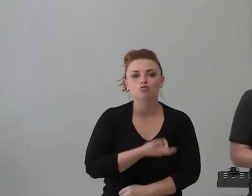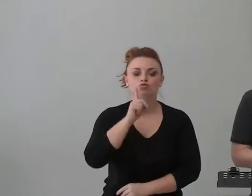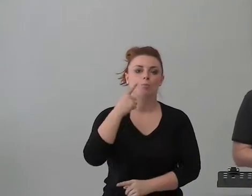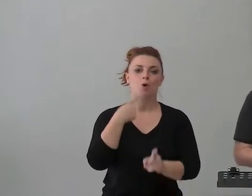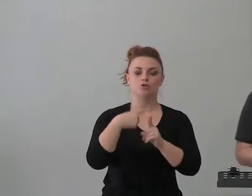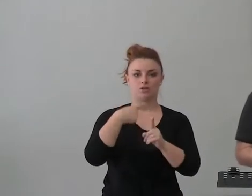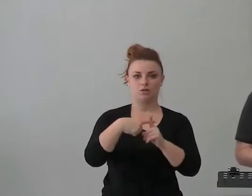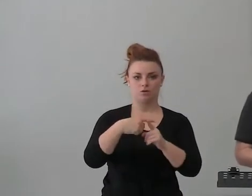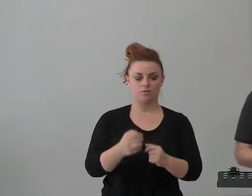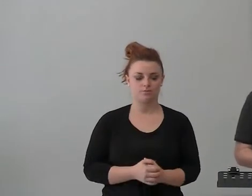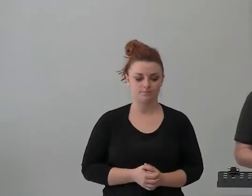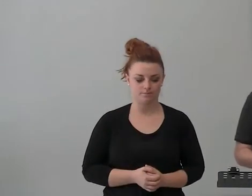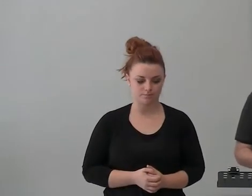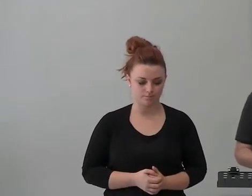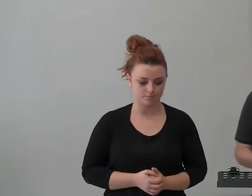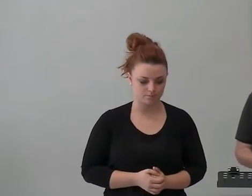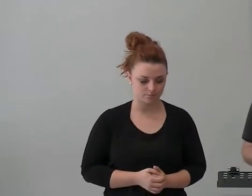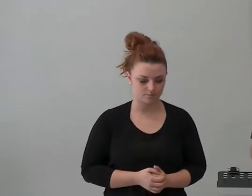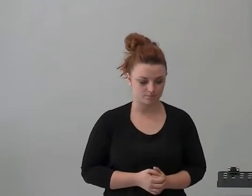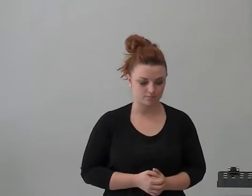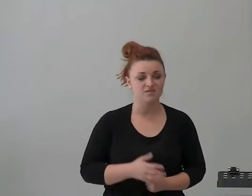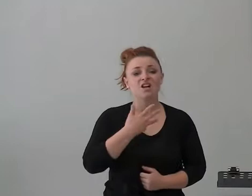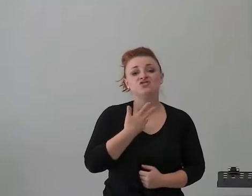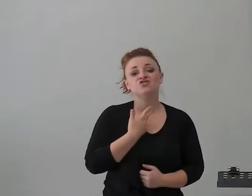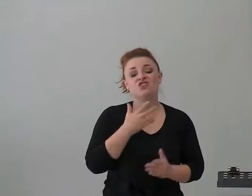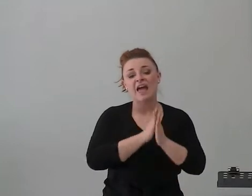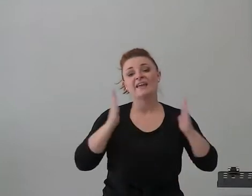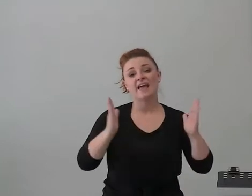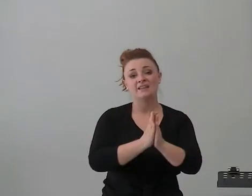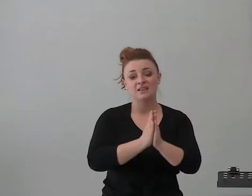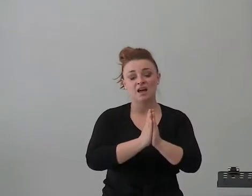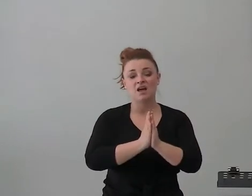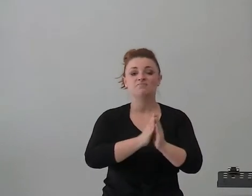E ci sono altre chiese che non sono sempre disposte a cambiare.